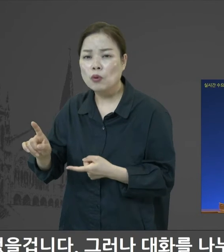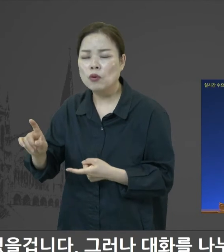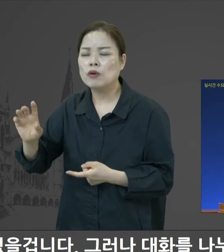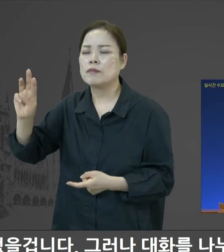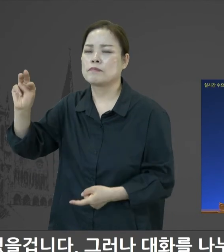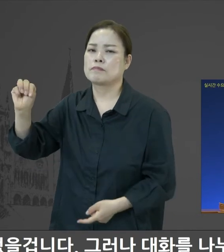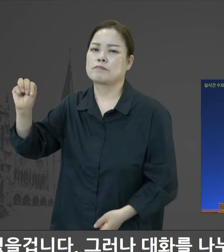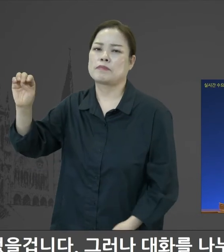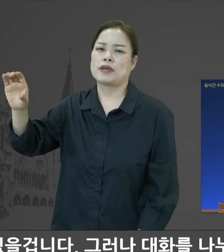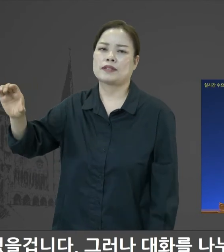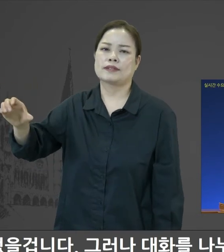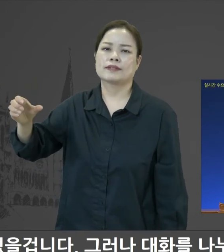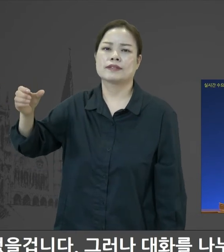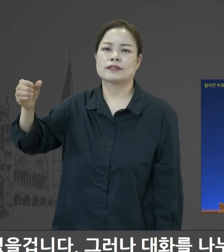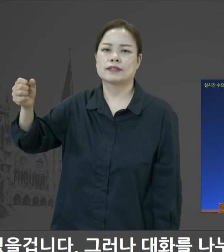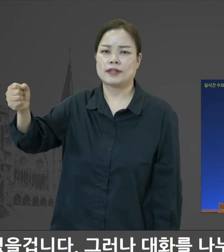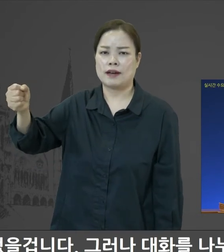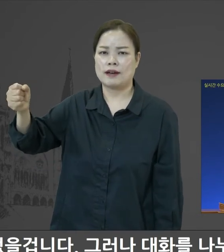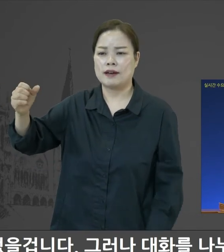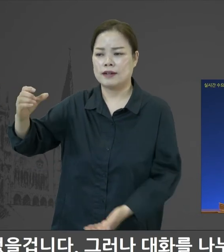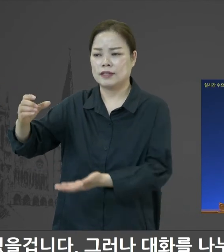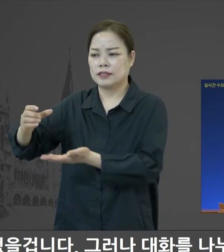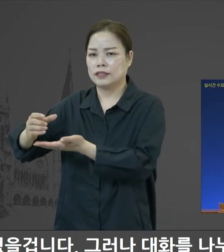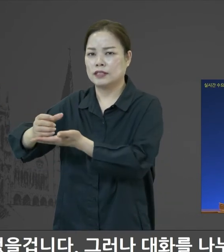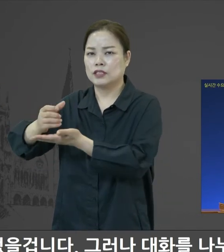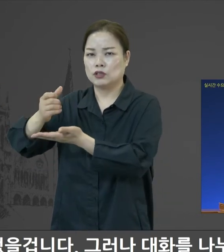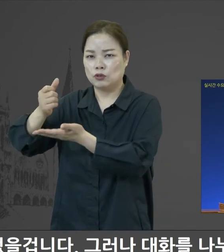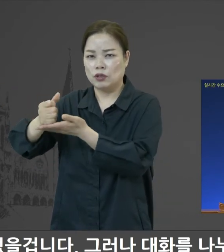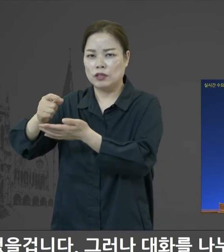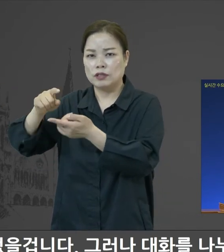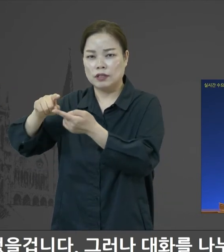메시아, 곧 그리스도에게로 향하게 되죠.